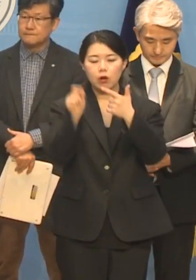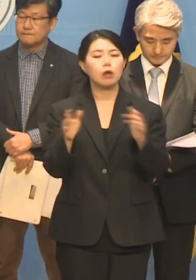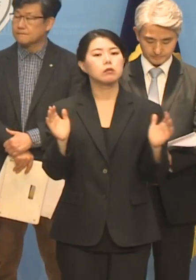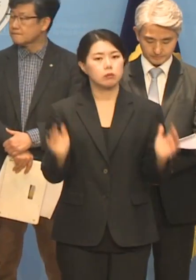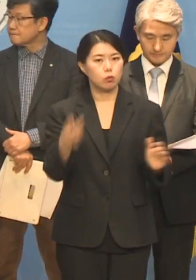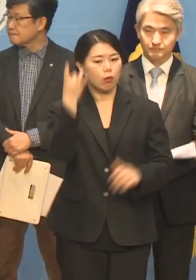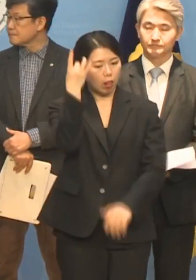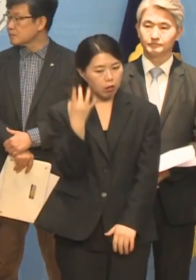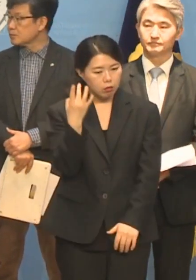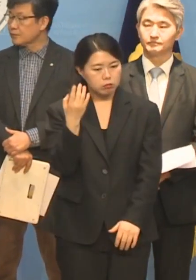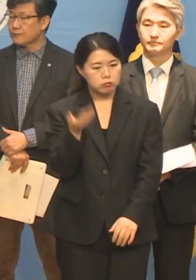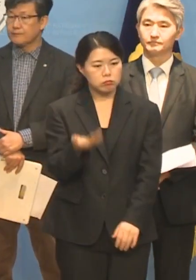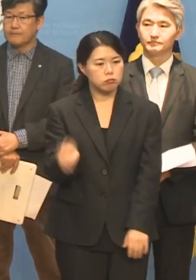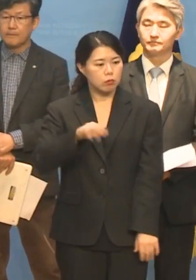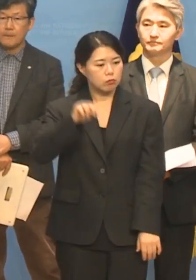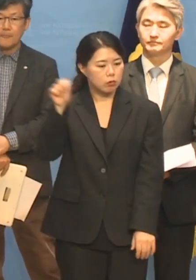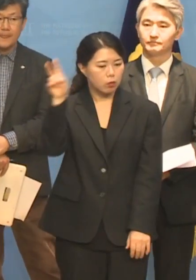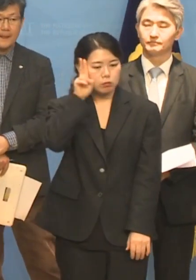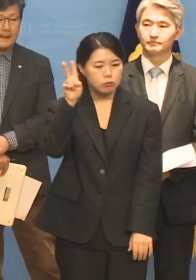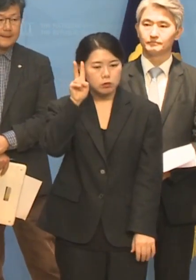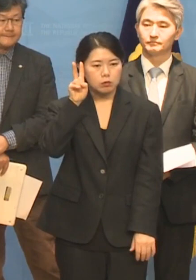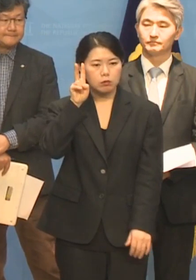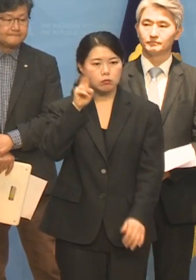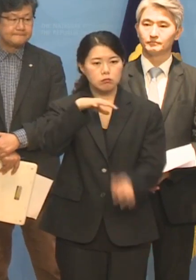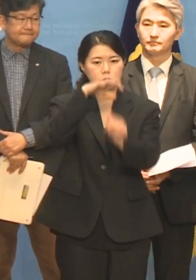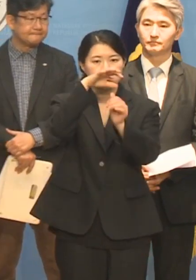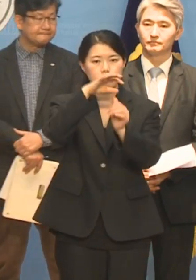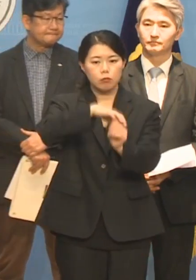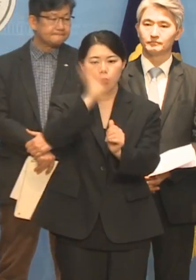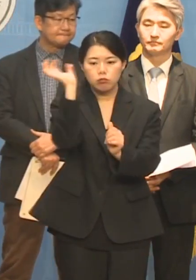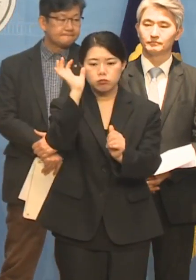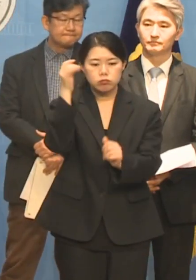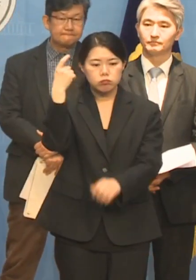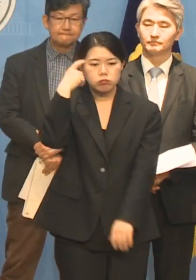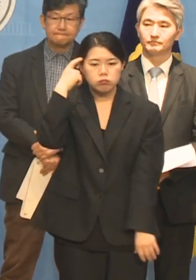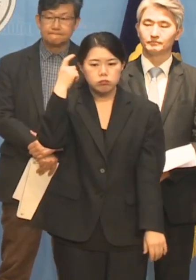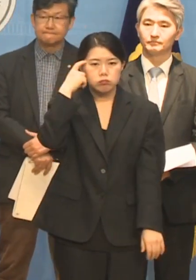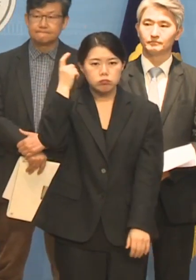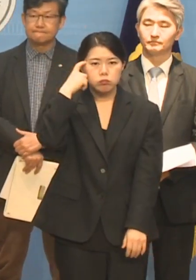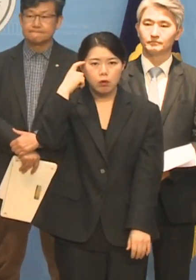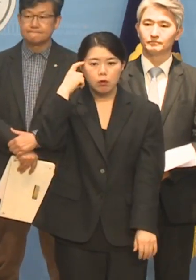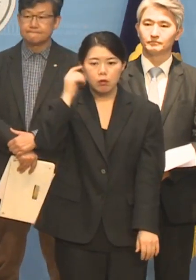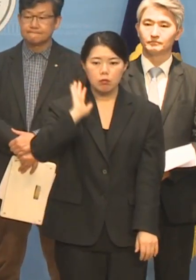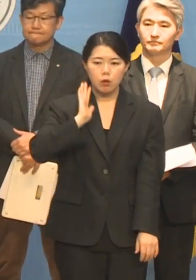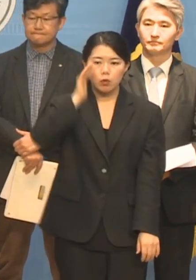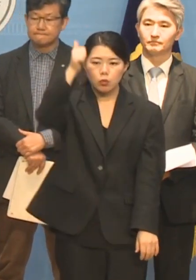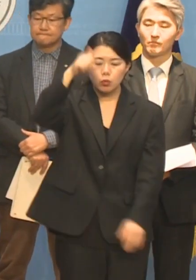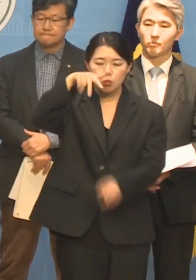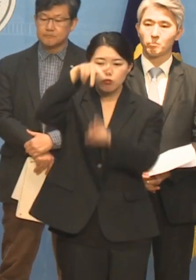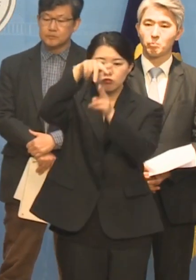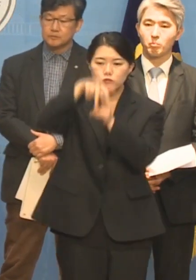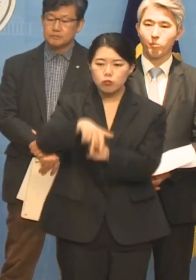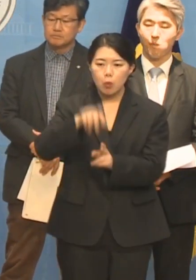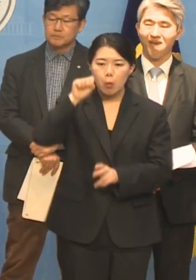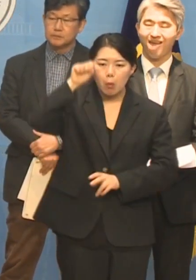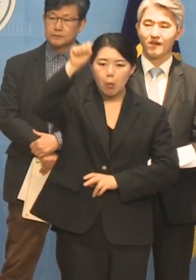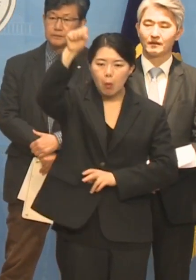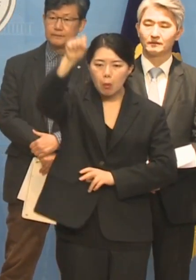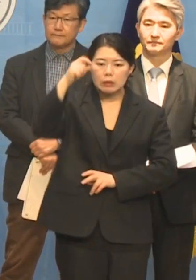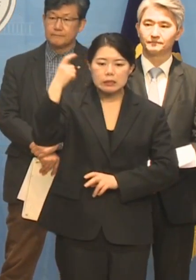6월까지였는데 생뚱맞게도 제한구역을 해제한 것은 조기 대선을 염두에